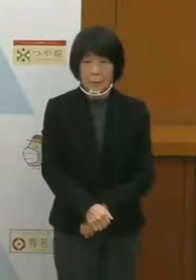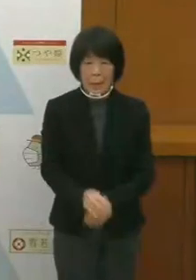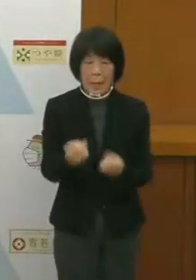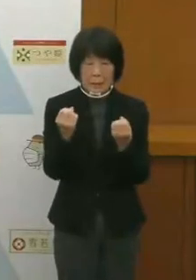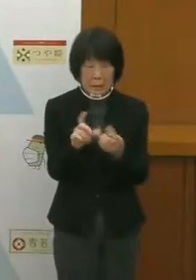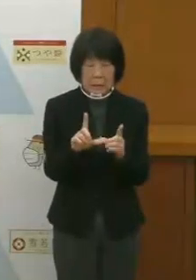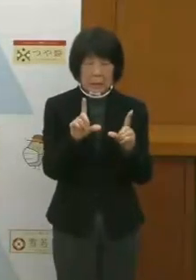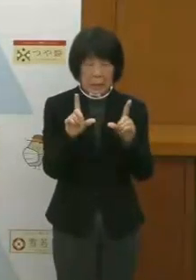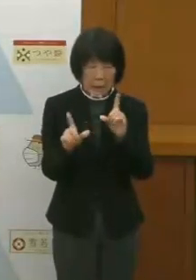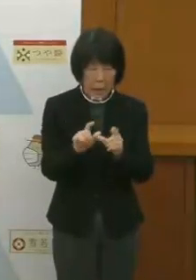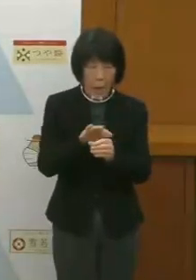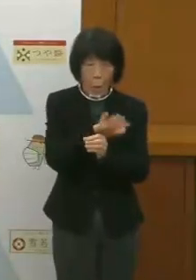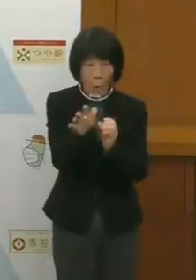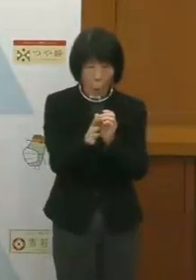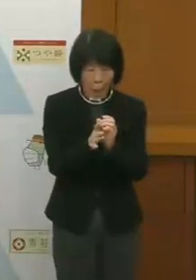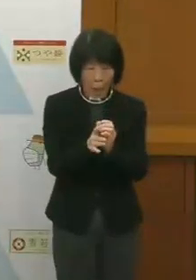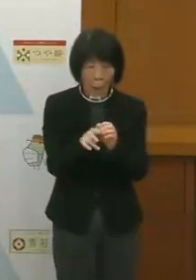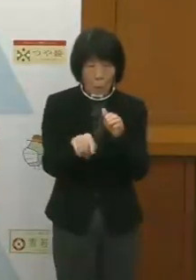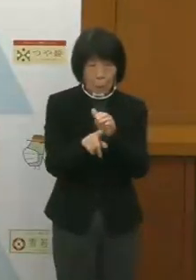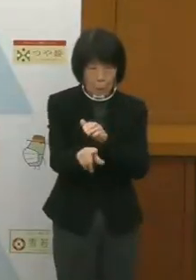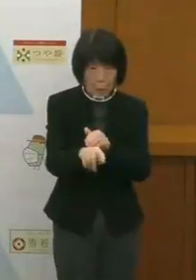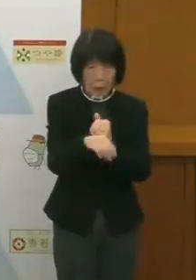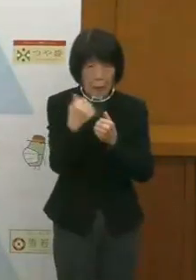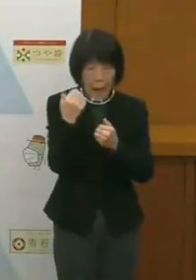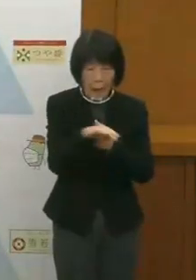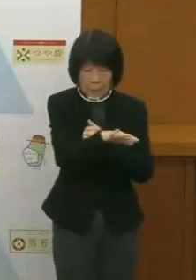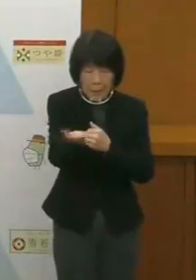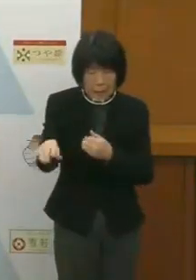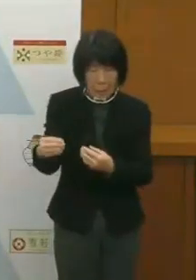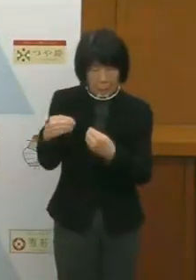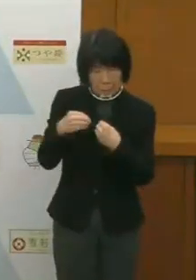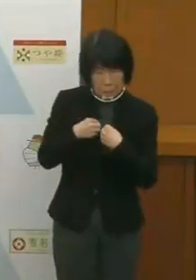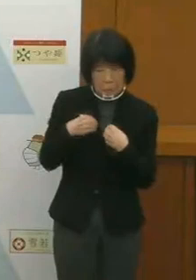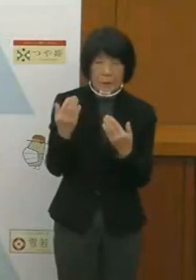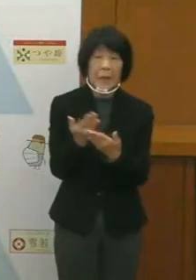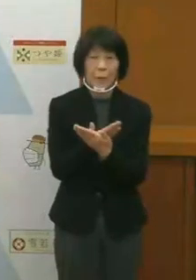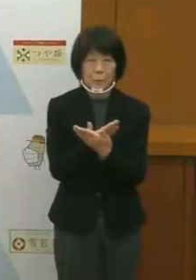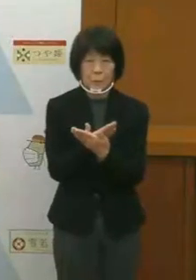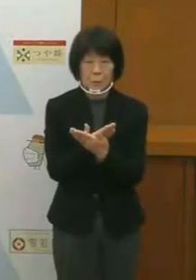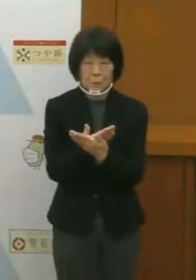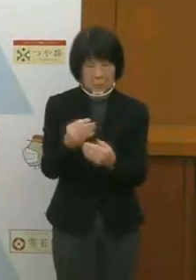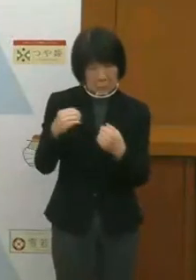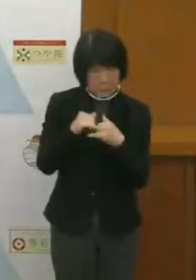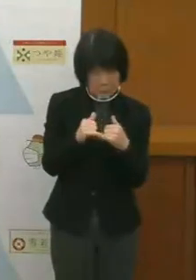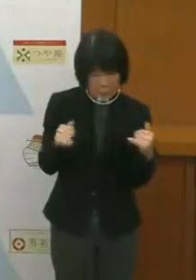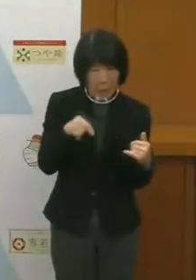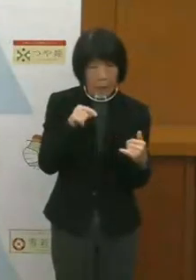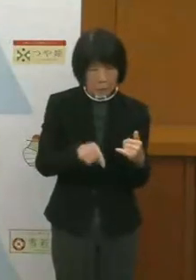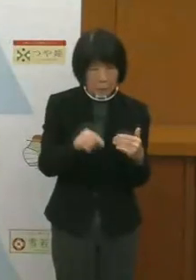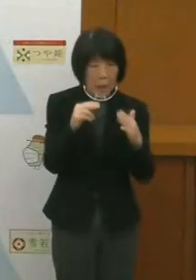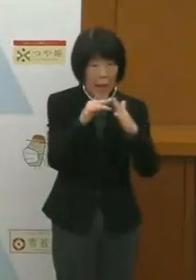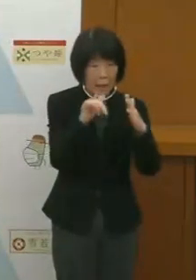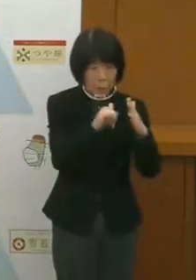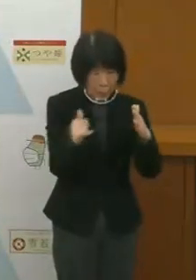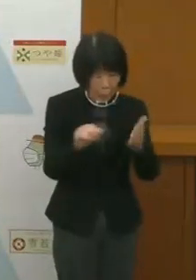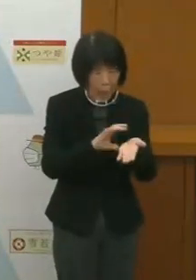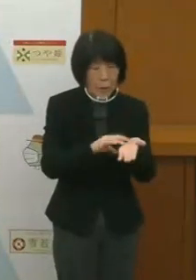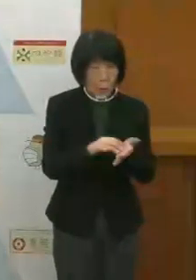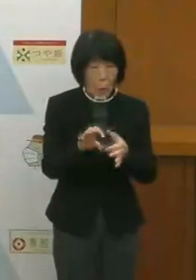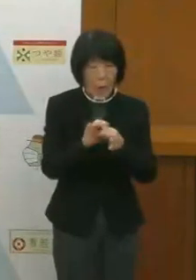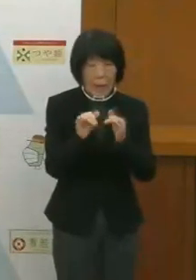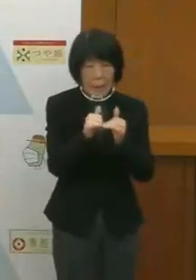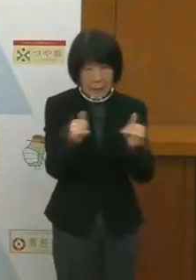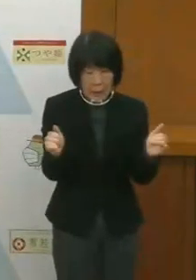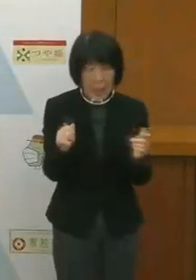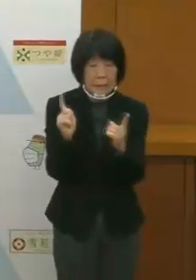新型コロナウイルスは誰でも感染しうる病気であります。感染された方やそのご家族、医療従事者などに